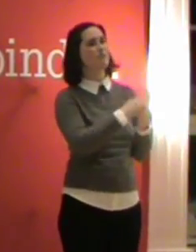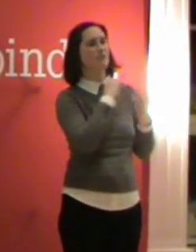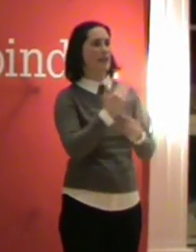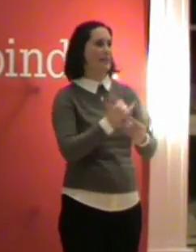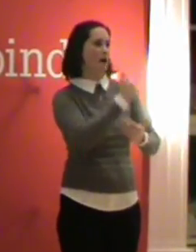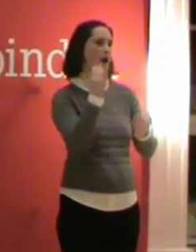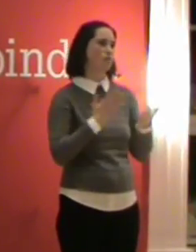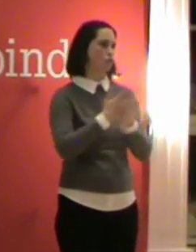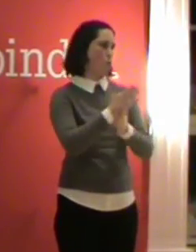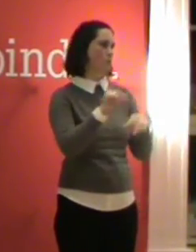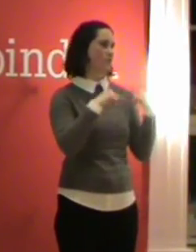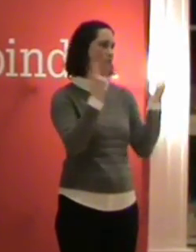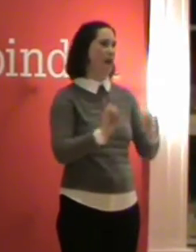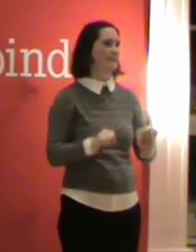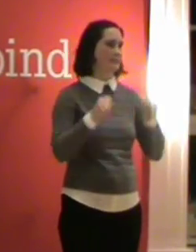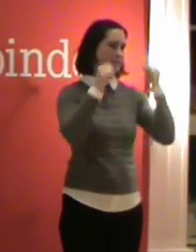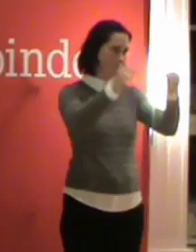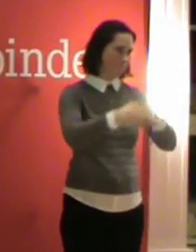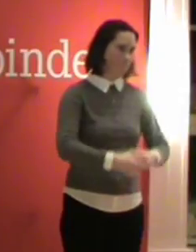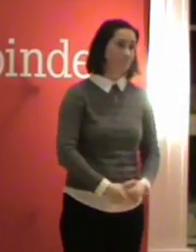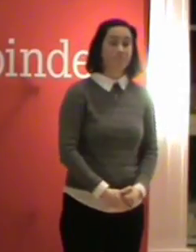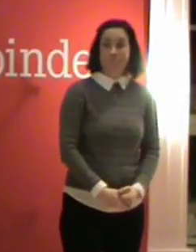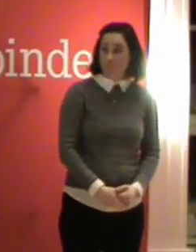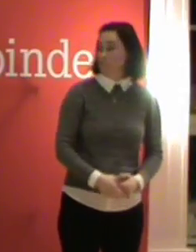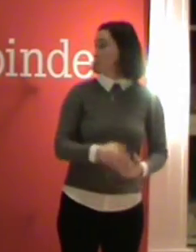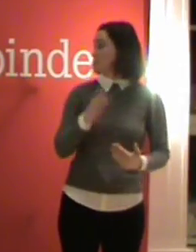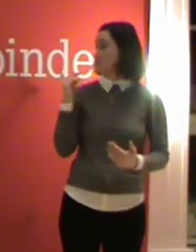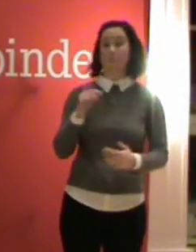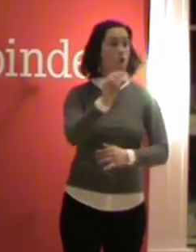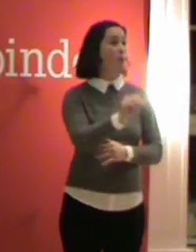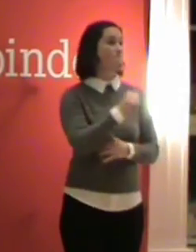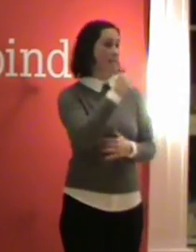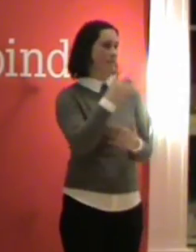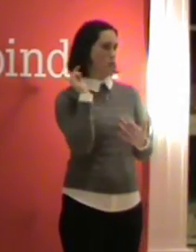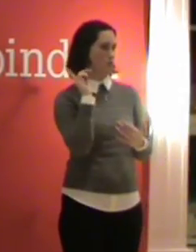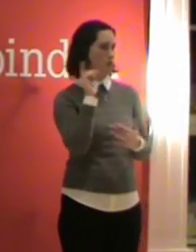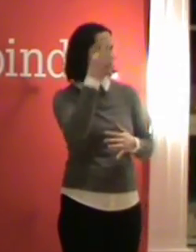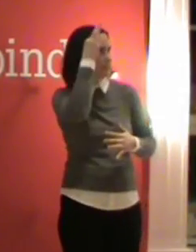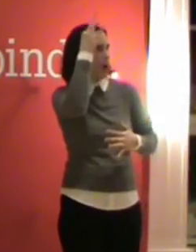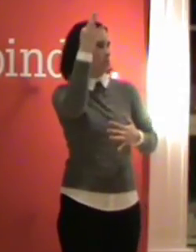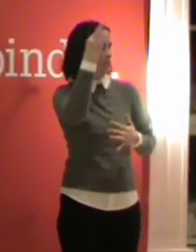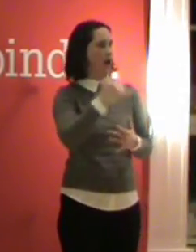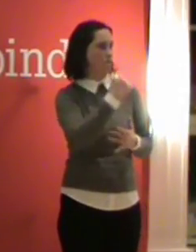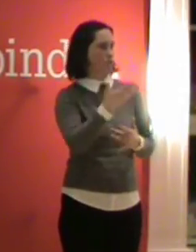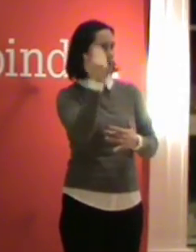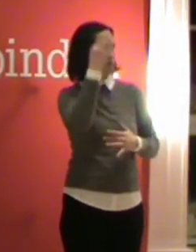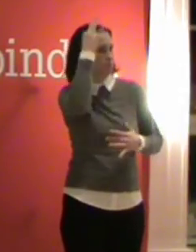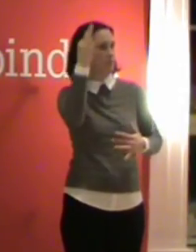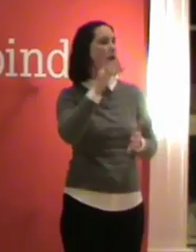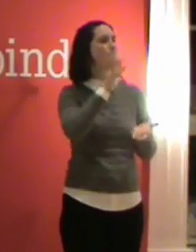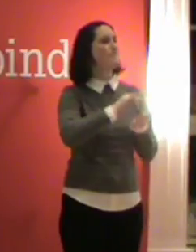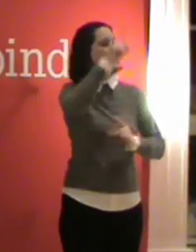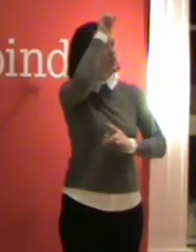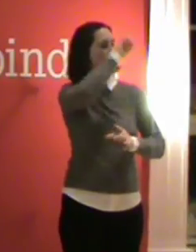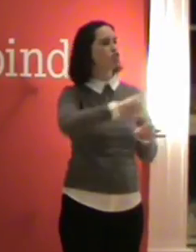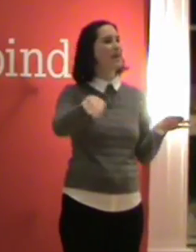Mit seinen Mitstreiterinnen und Mitstreitern und der noch was Besonderes kreiert hat vor einigen Jahren, nämlich den